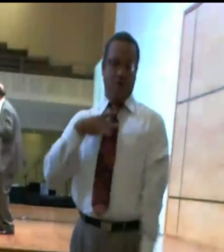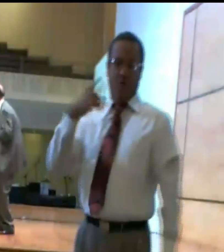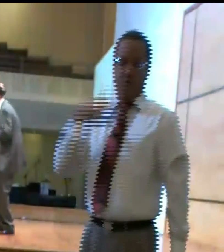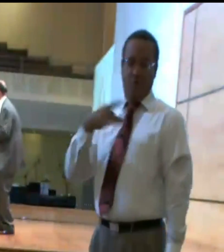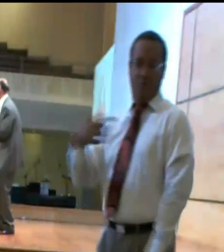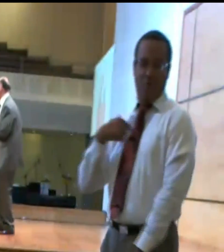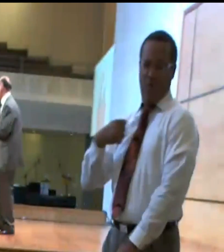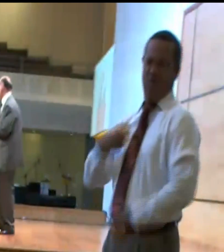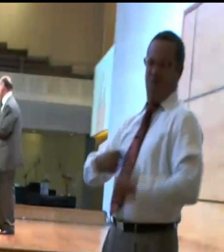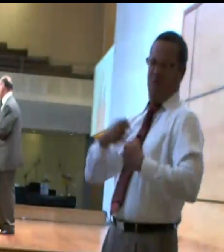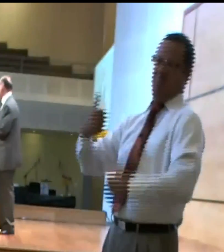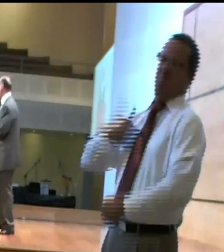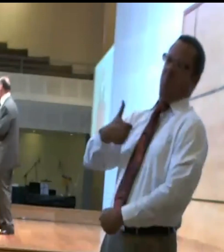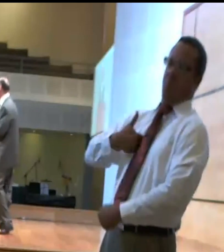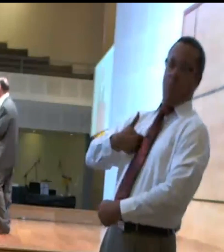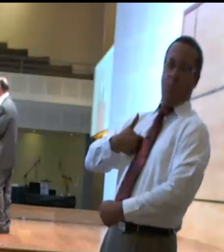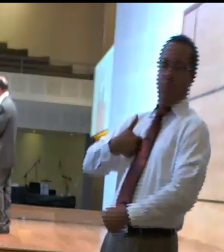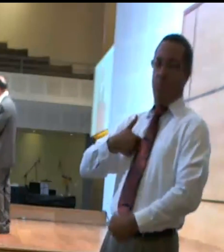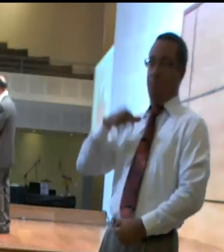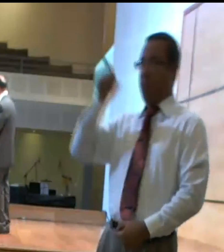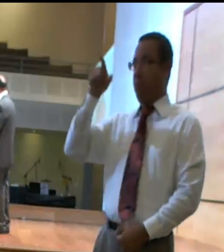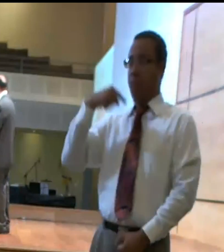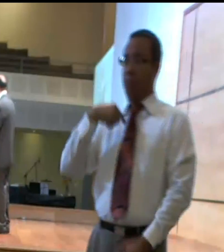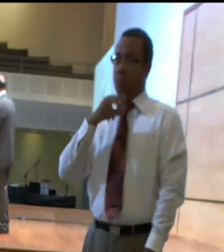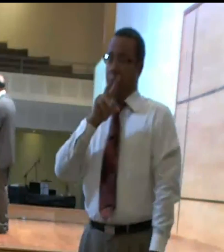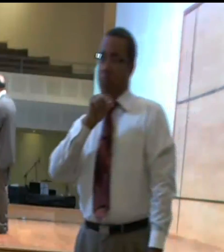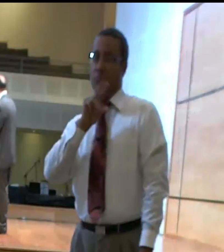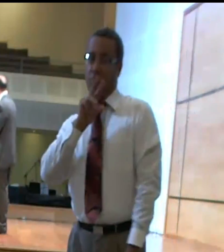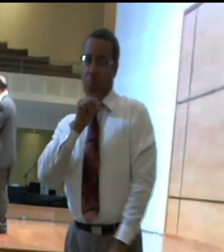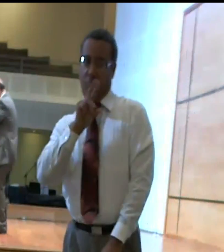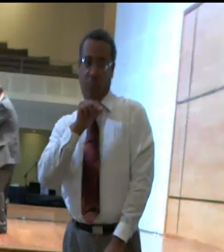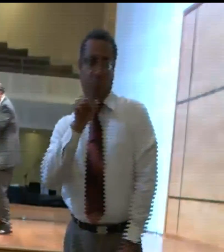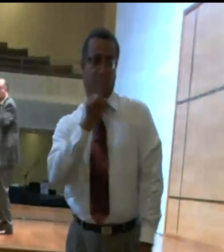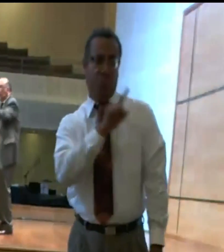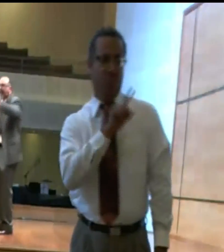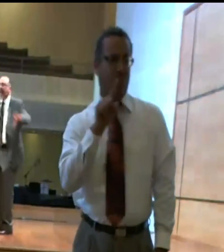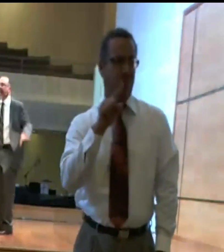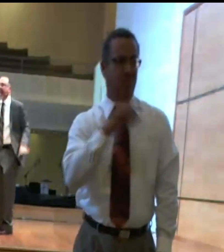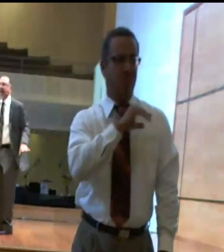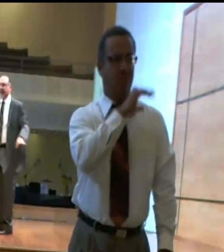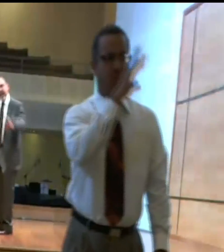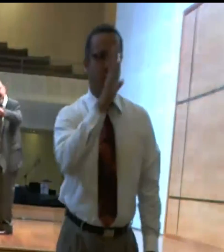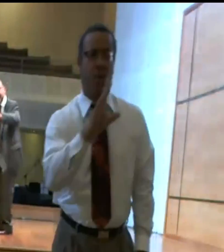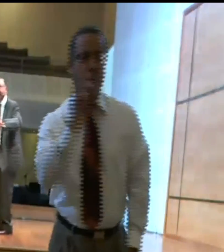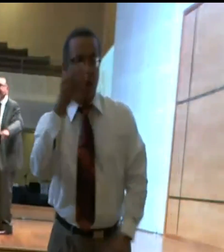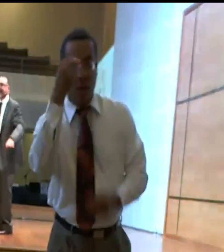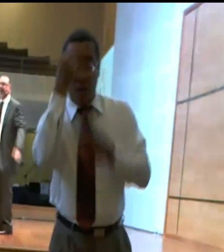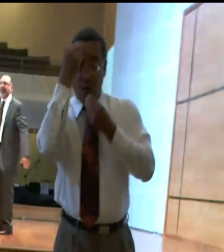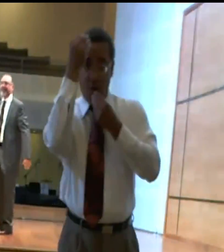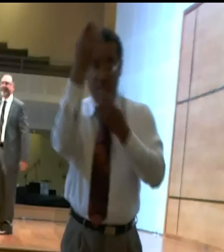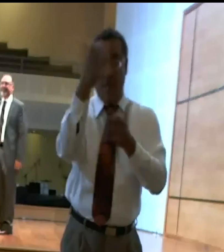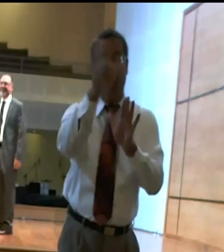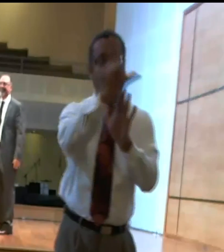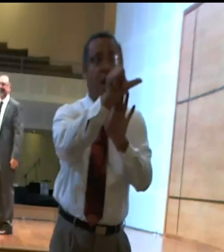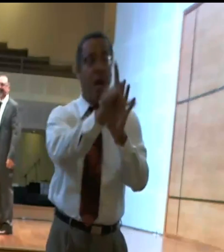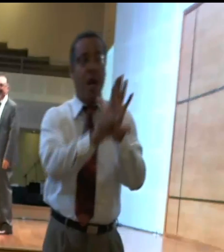Jack Bauer, para los que han visto 24. Nunca se somete a las reglas y él es el que gana